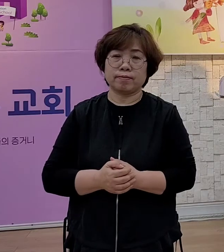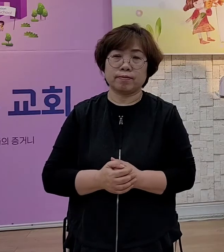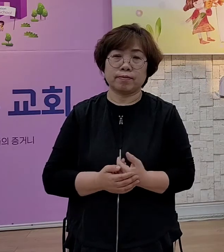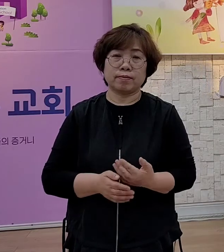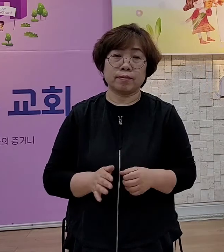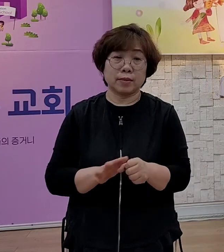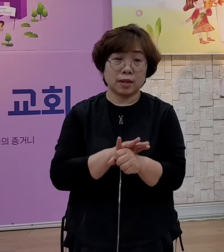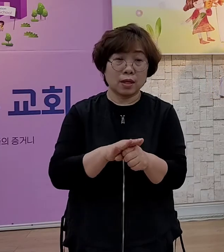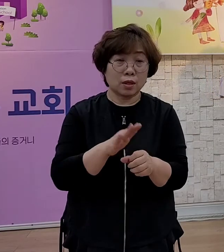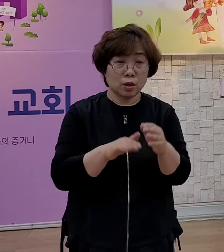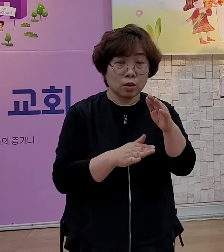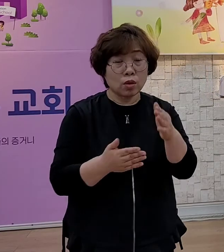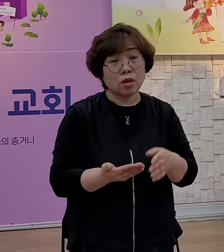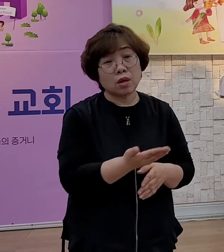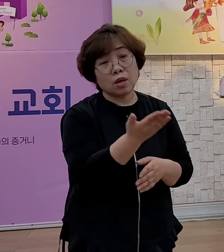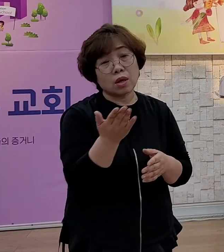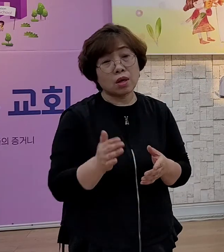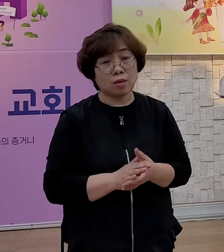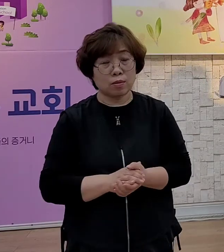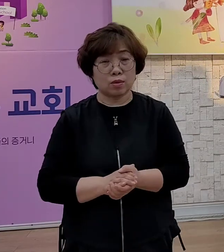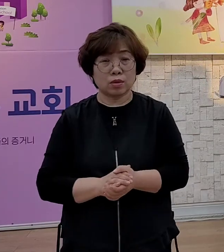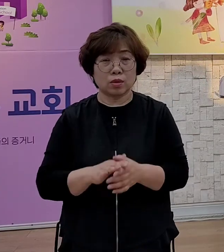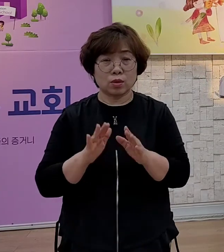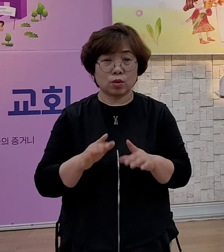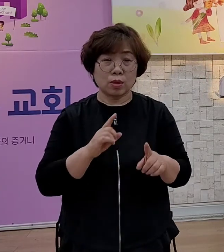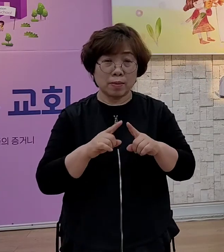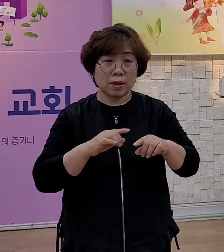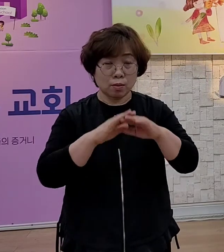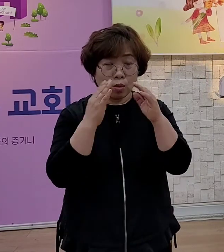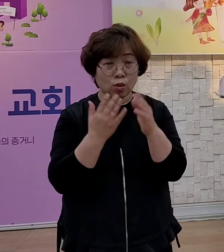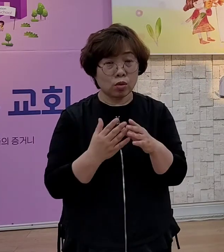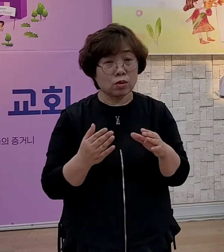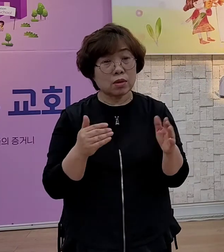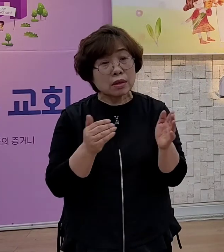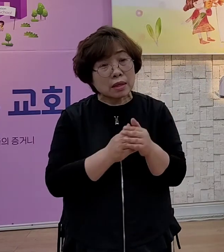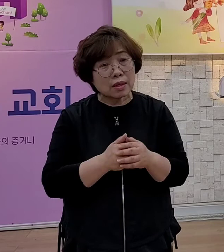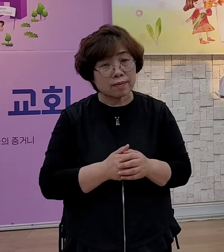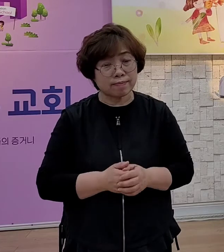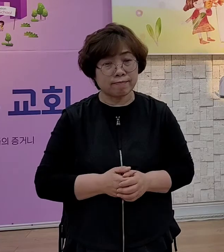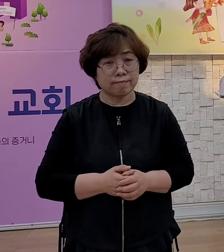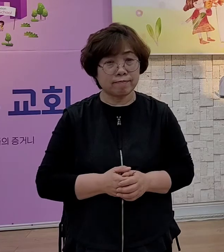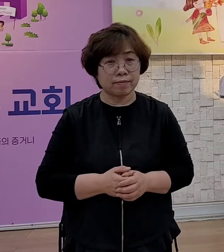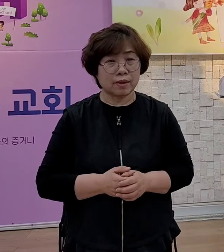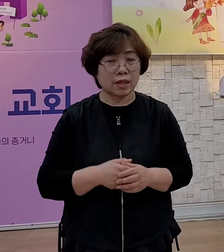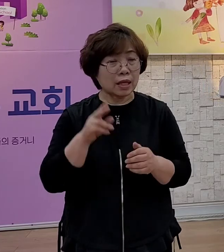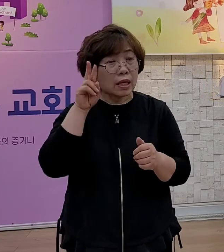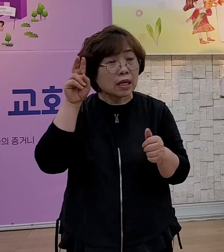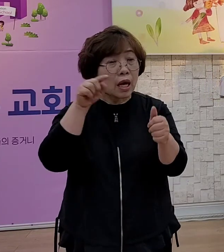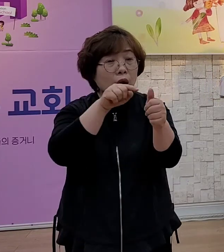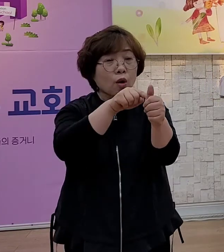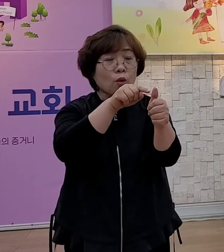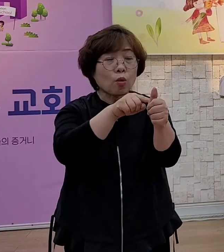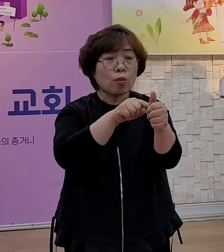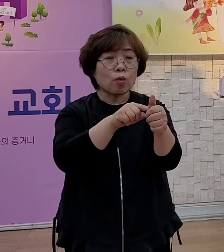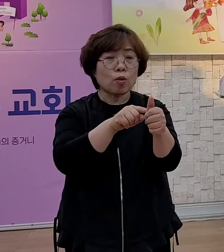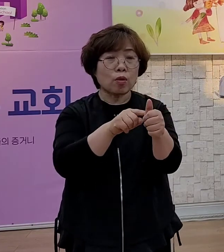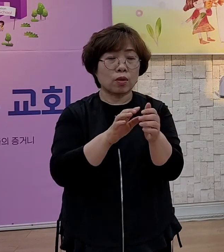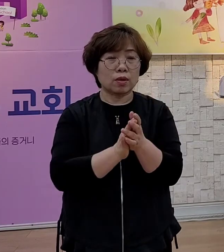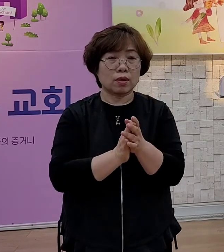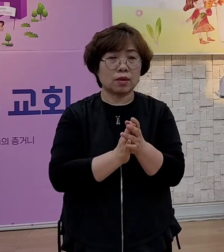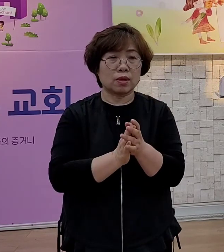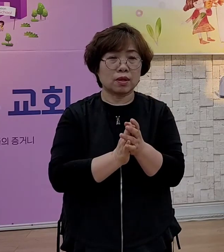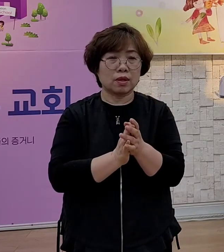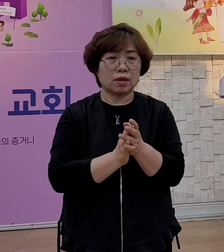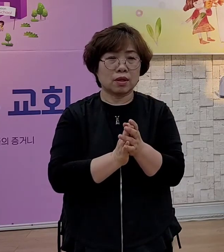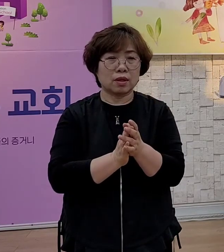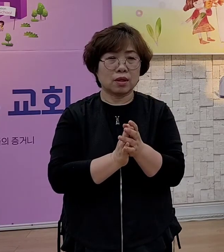사랑하는 성도 여러분, 오늘 말씀을 다 드렸습니다. 그러니까 지금 이 야고보가, 여러분, 저는 이 야고보서는 여러분 정말 자주 읽어야